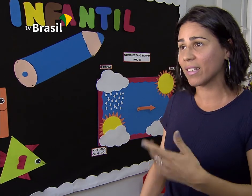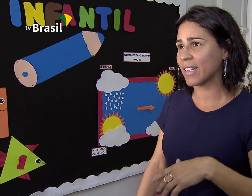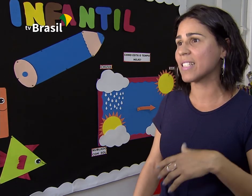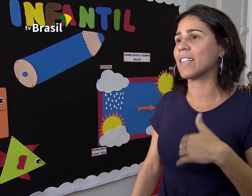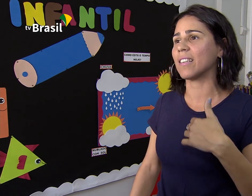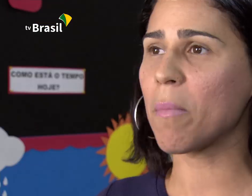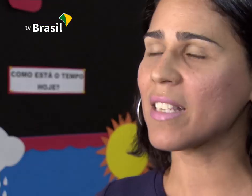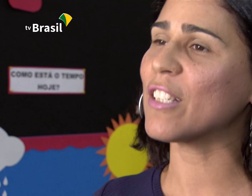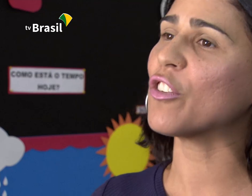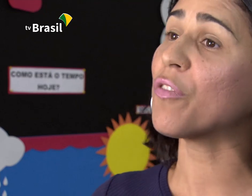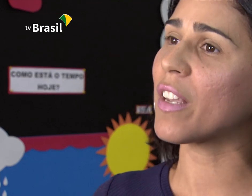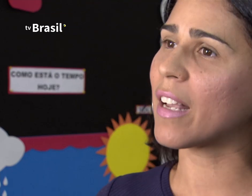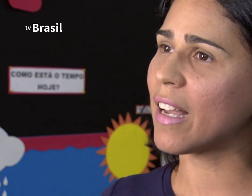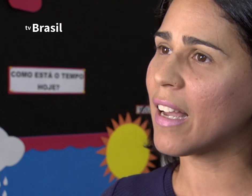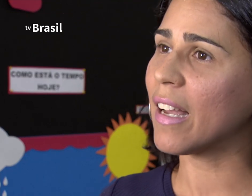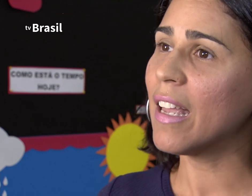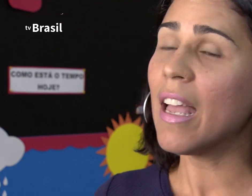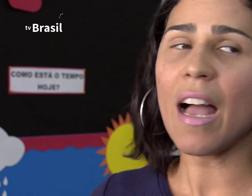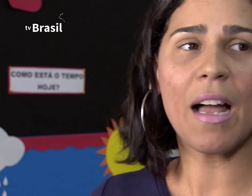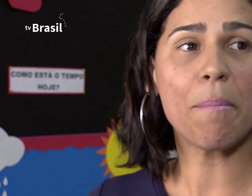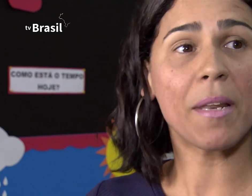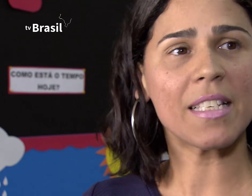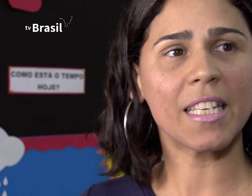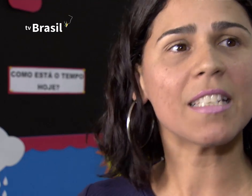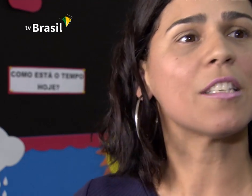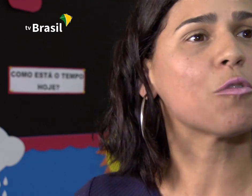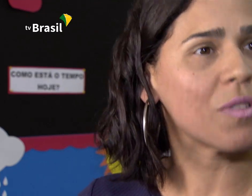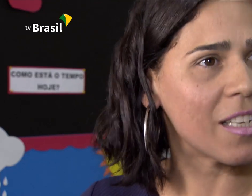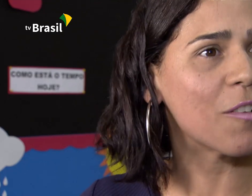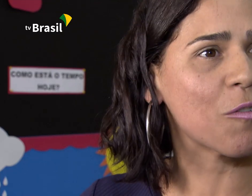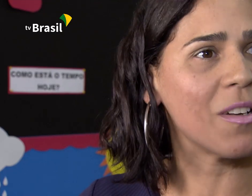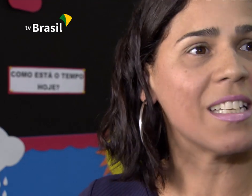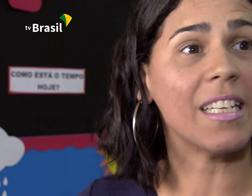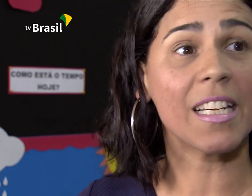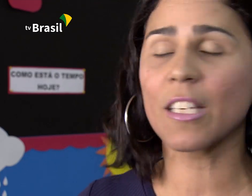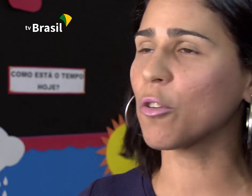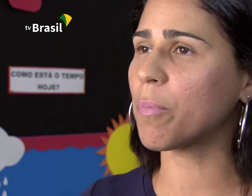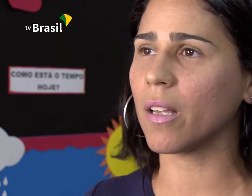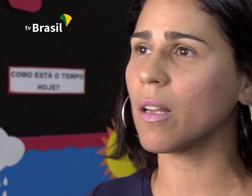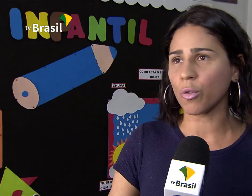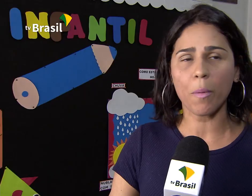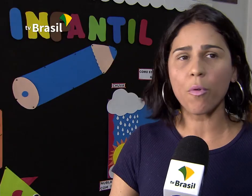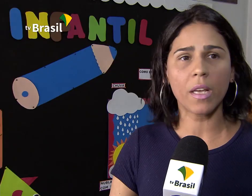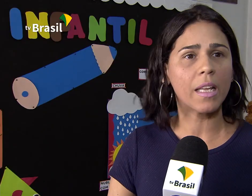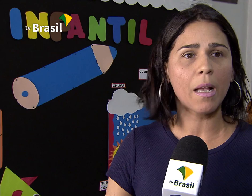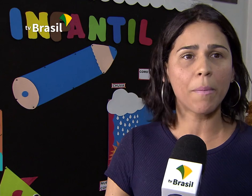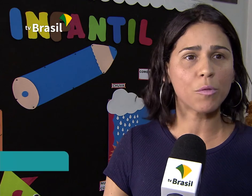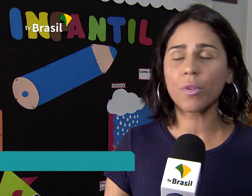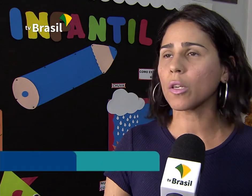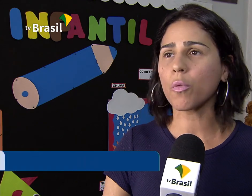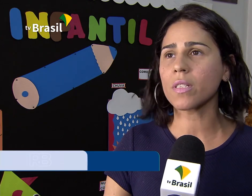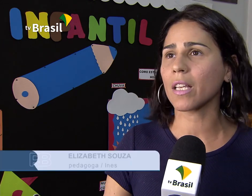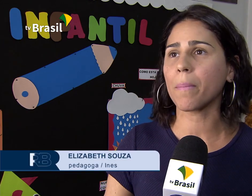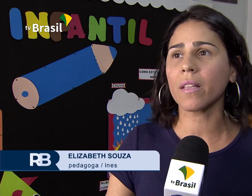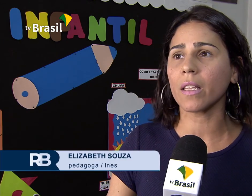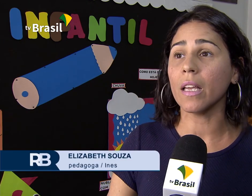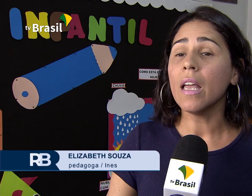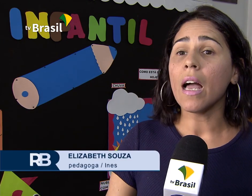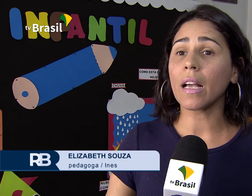e que as crianças surdas possuem as mesmas facilidades para aprender. Não é porque ele é incapaz, porque não consegue aprender. A